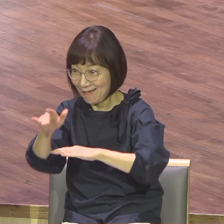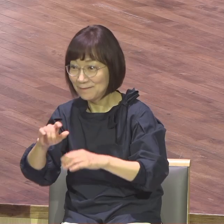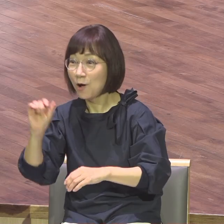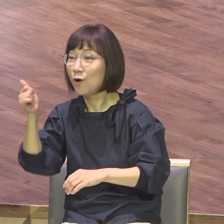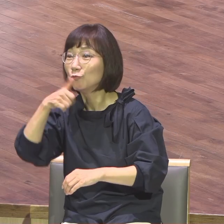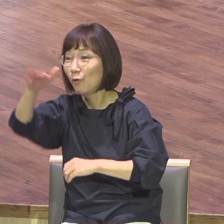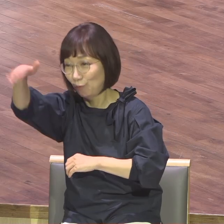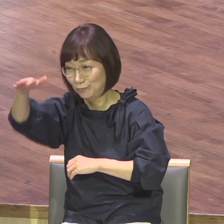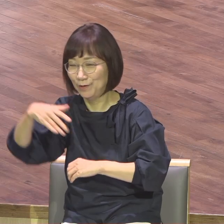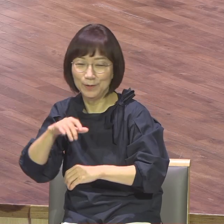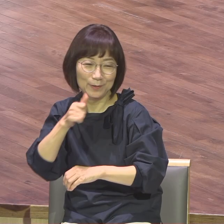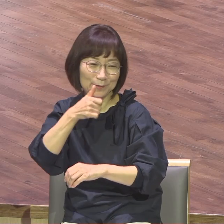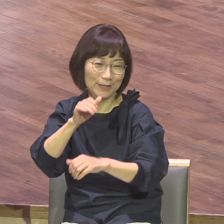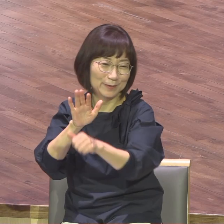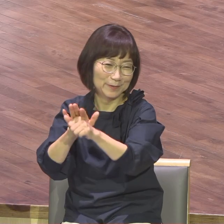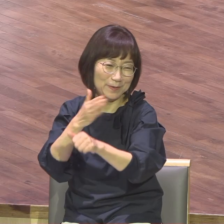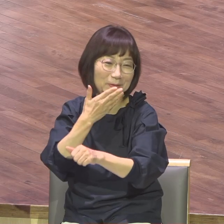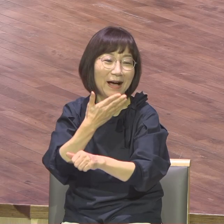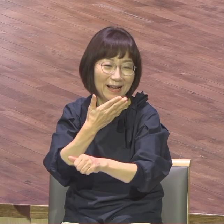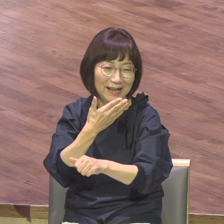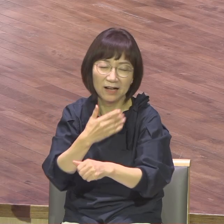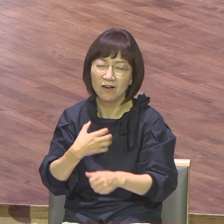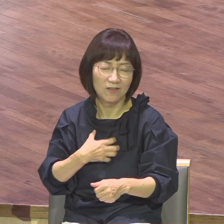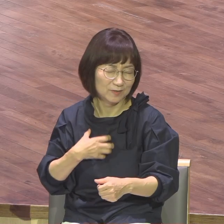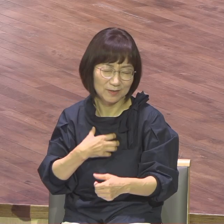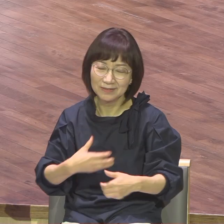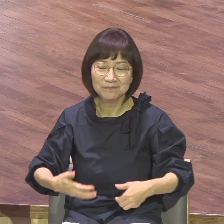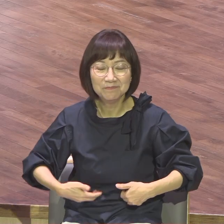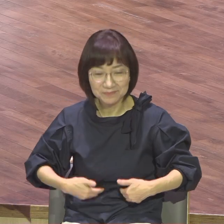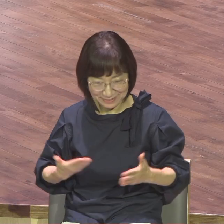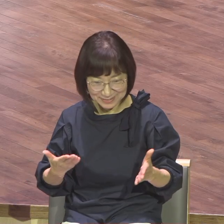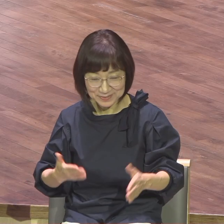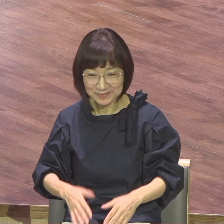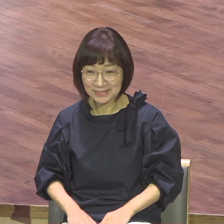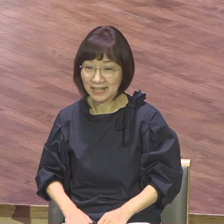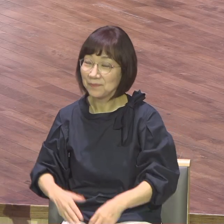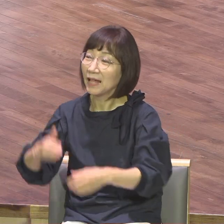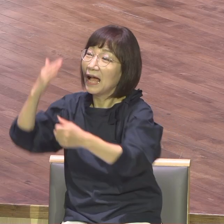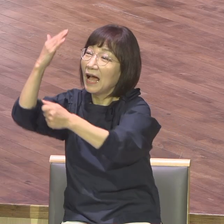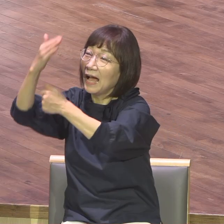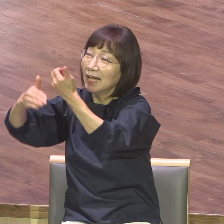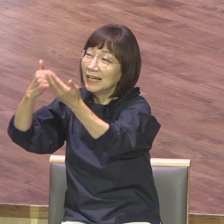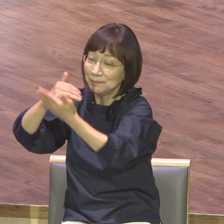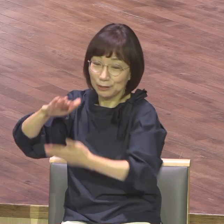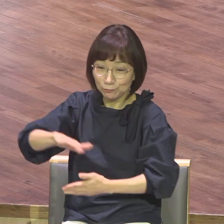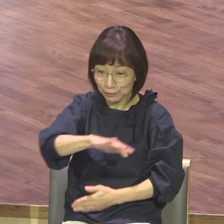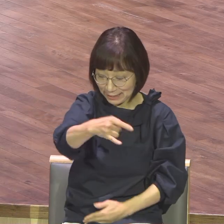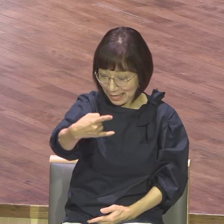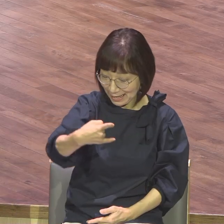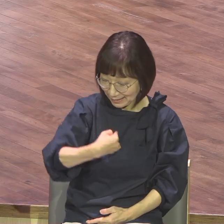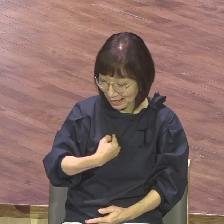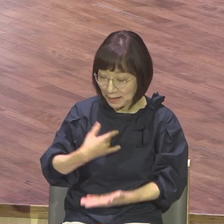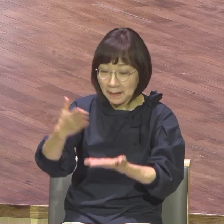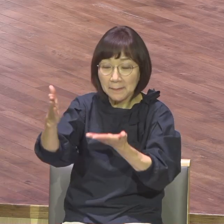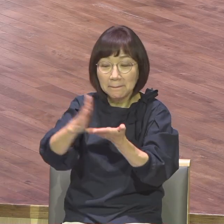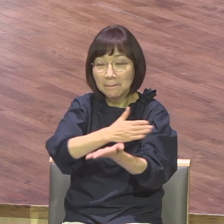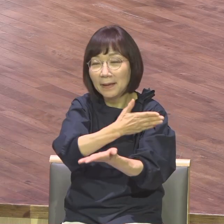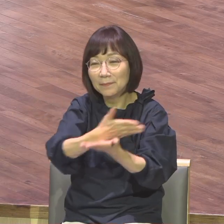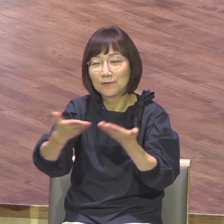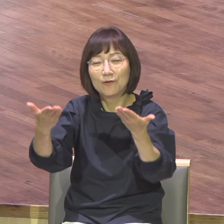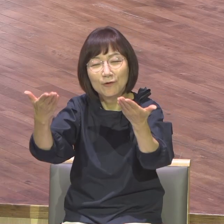보면 우리에게 베푸실 능력이 아니라 우리에게 베푸신 능력이라고. 베푸실 게 아니고 아직 안 온 게